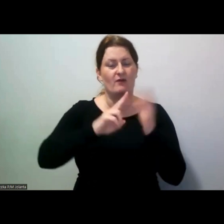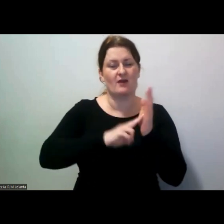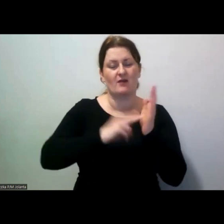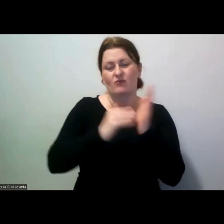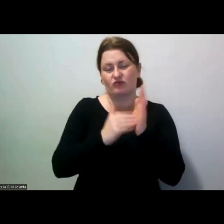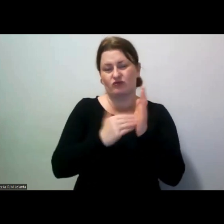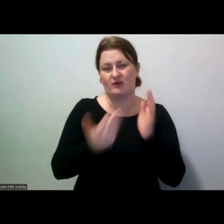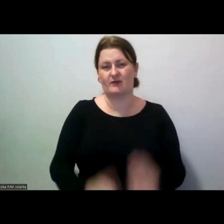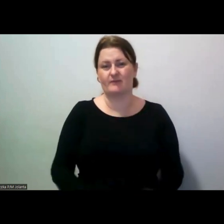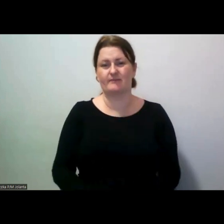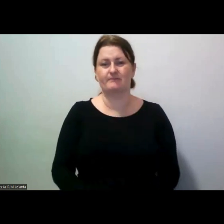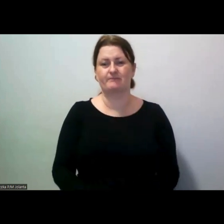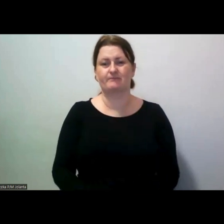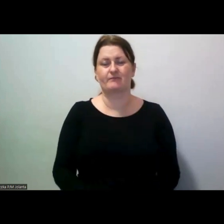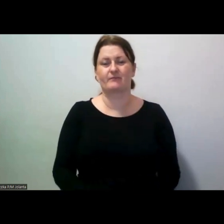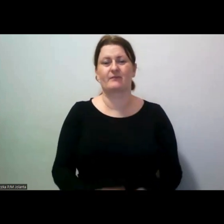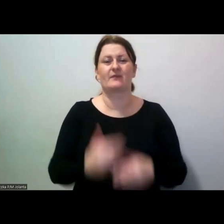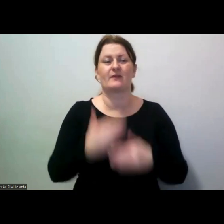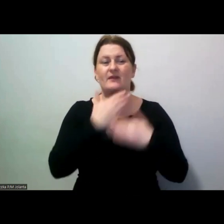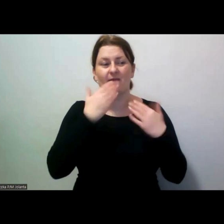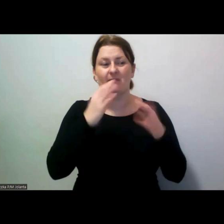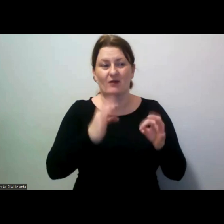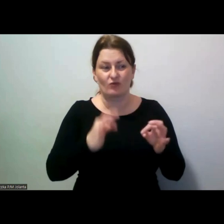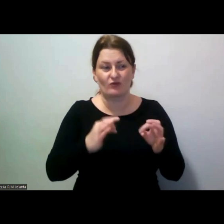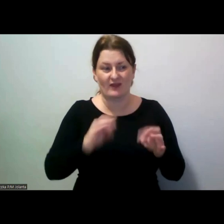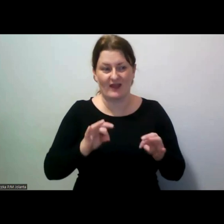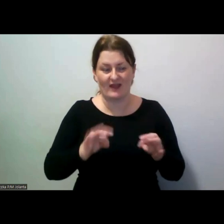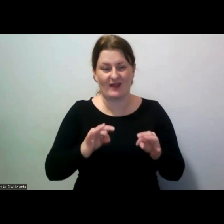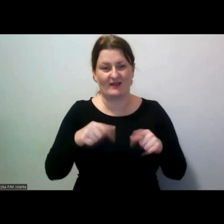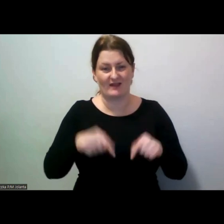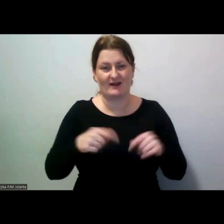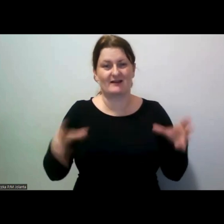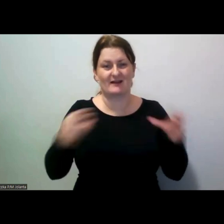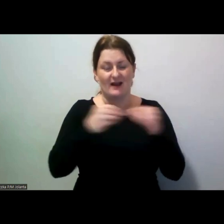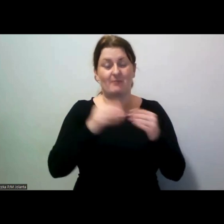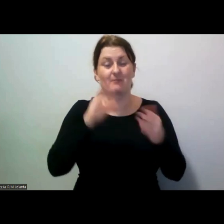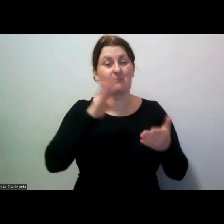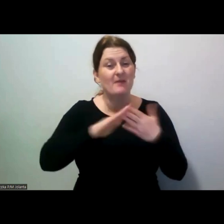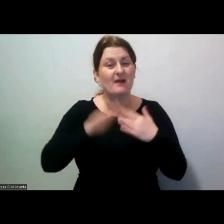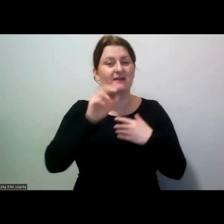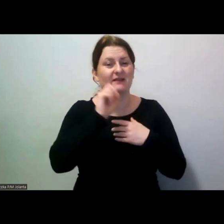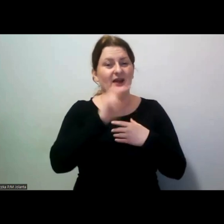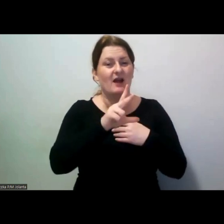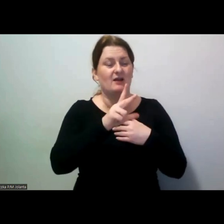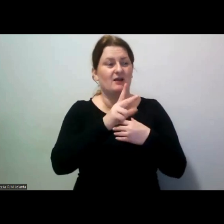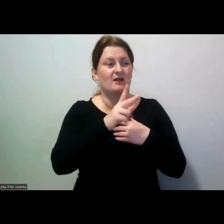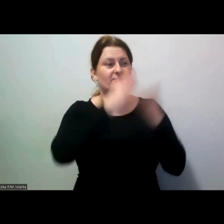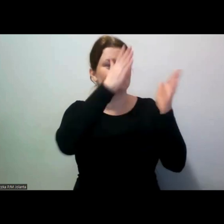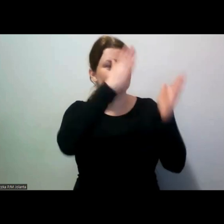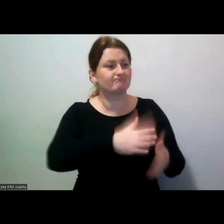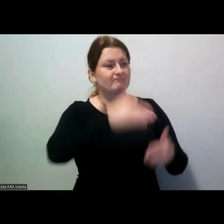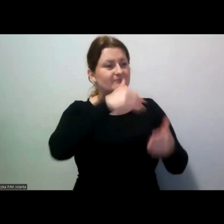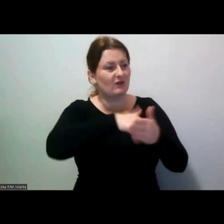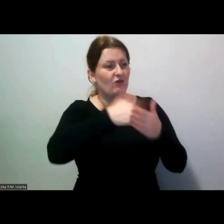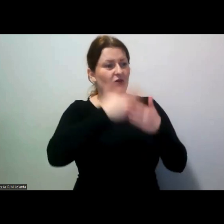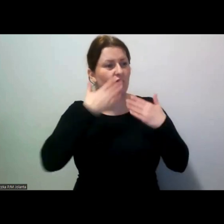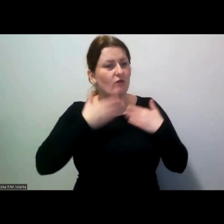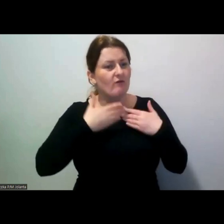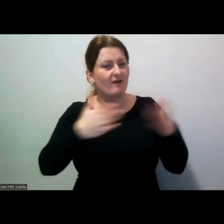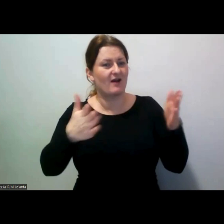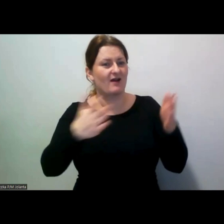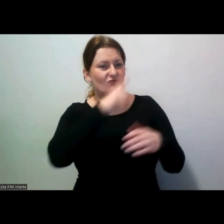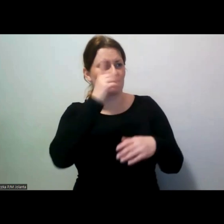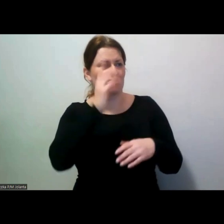więc no, nie ma ich z nami tutaj, ale tak naprawdę bez takich postaw również otwartych wśród tych młodych ludzi